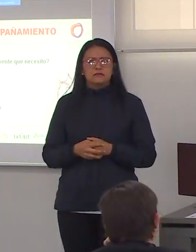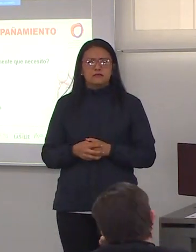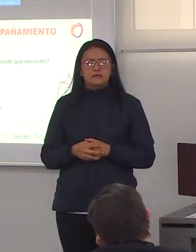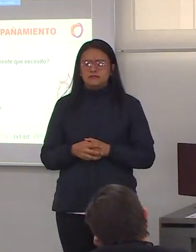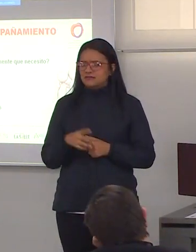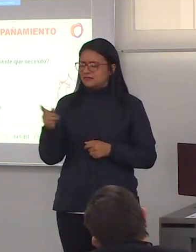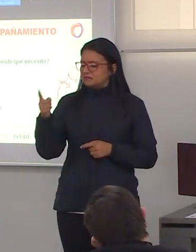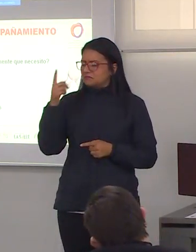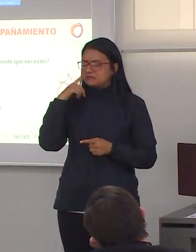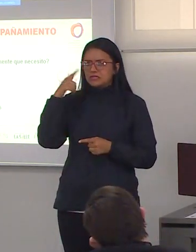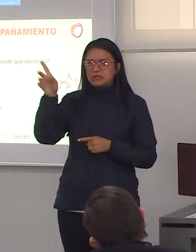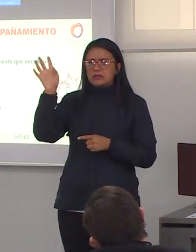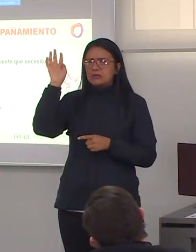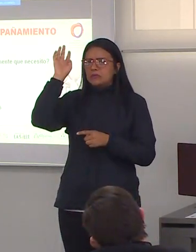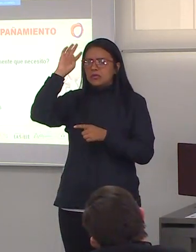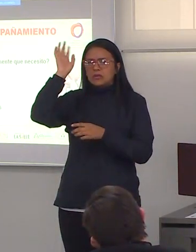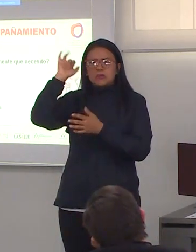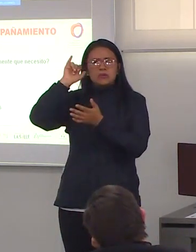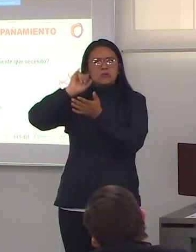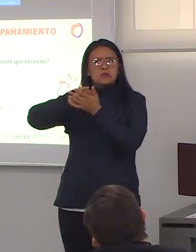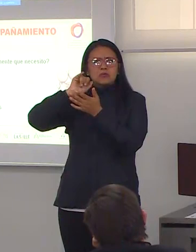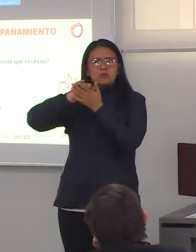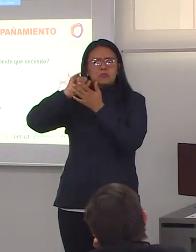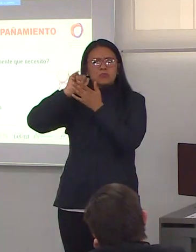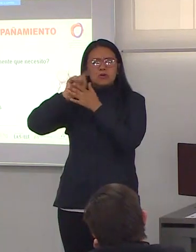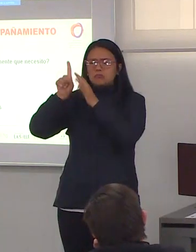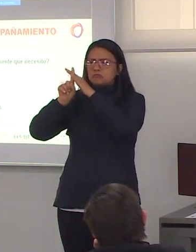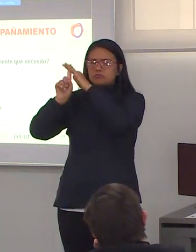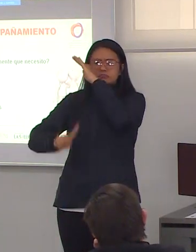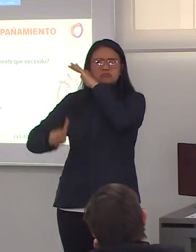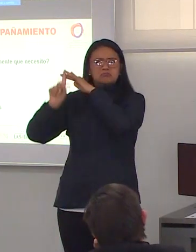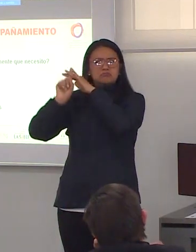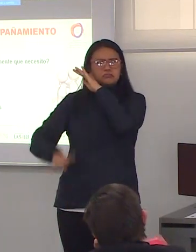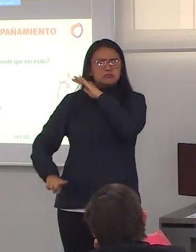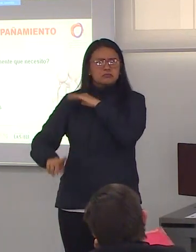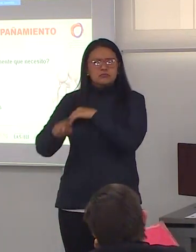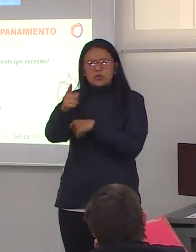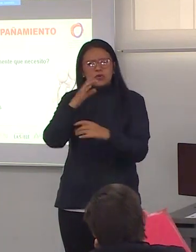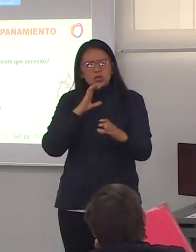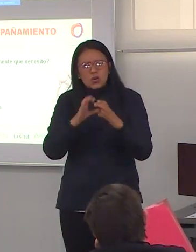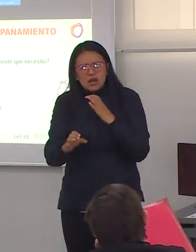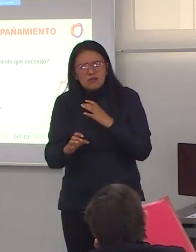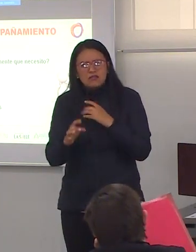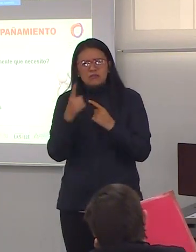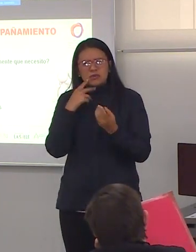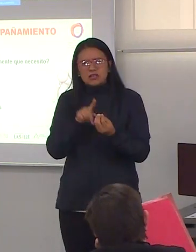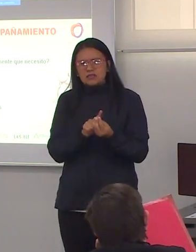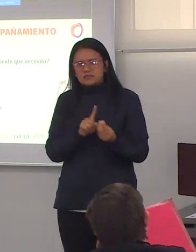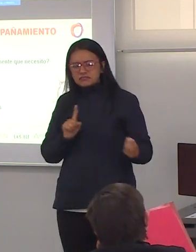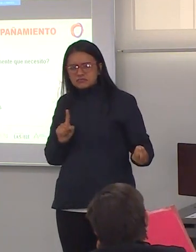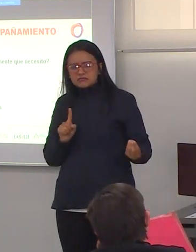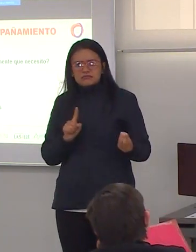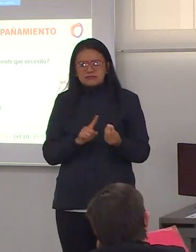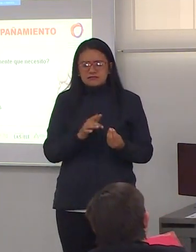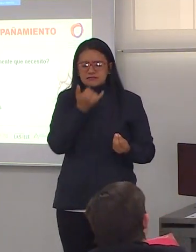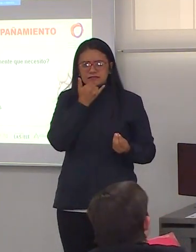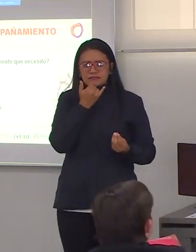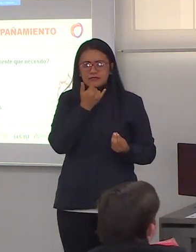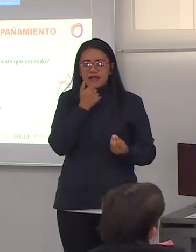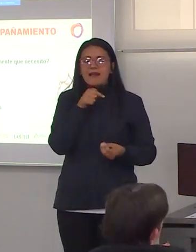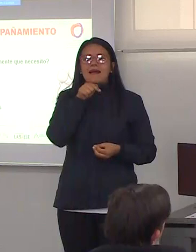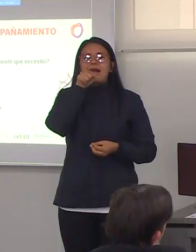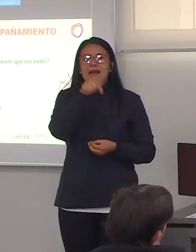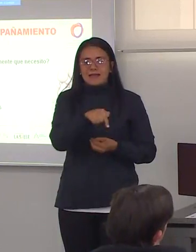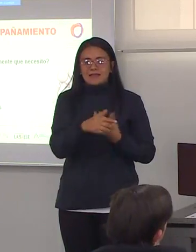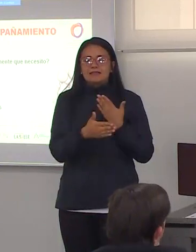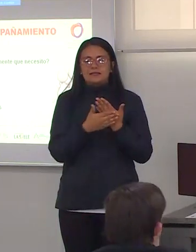te veo oído ¿qué pasa? ¿por qué te desconectas? ¿por qué no hablas? ¿por qué no te comunicas? ¿por qué te aíslas? ¿qué pasó? ahí